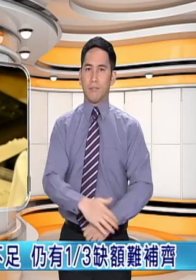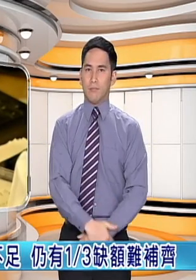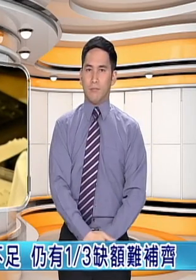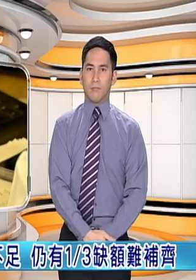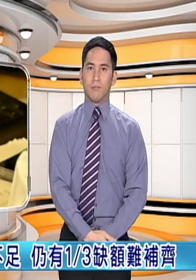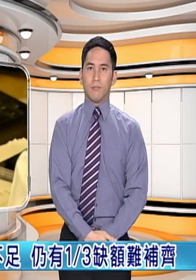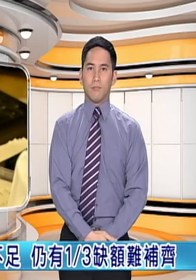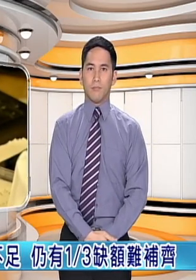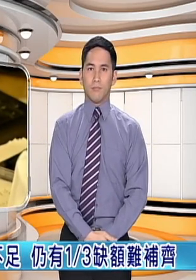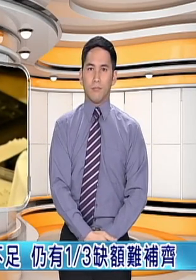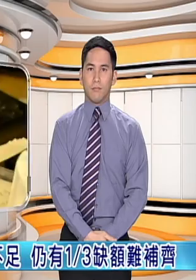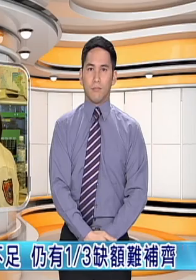的缺额没有补齐。